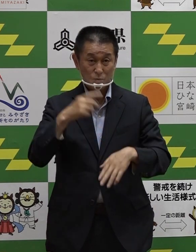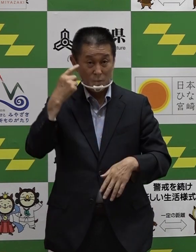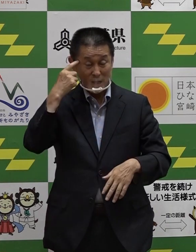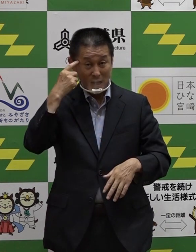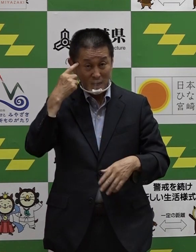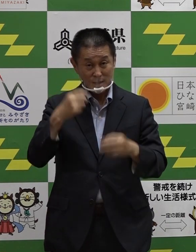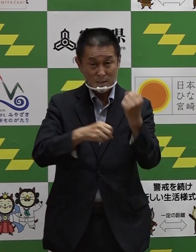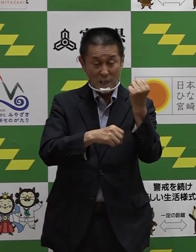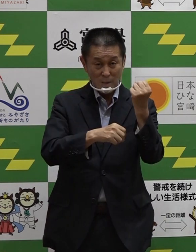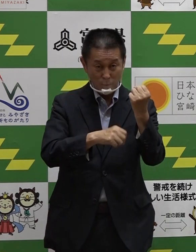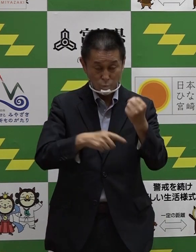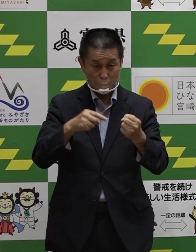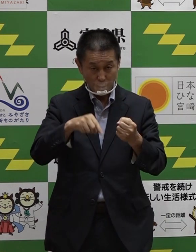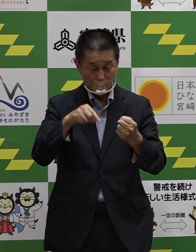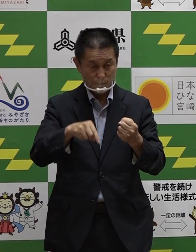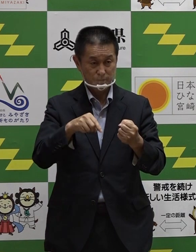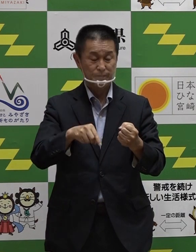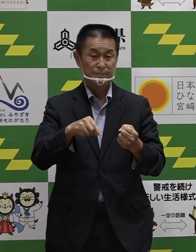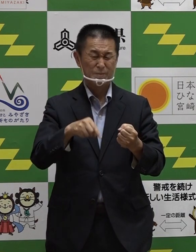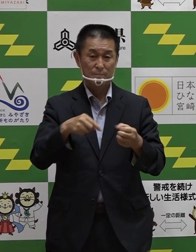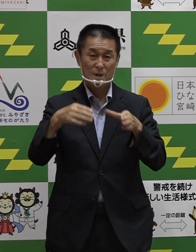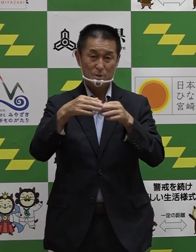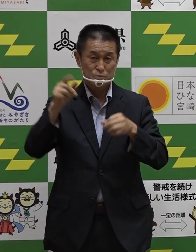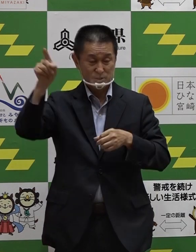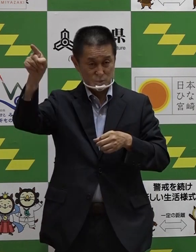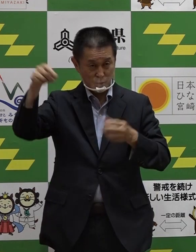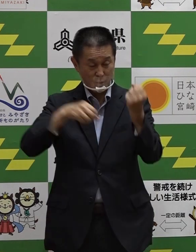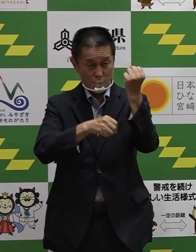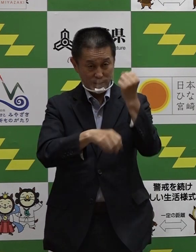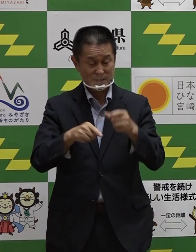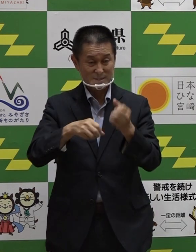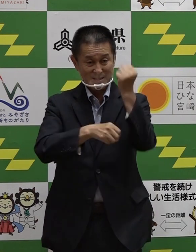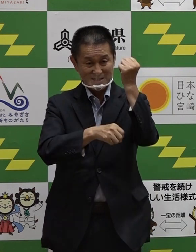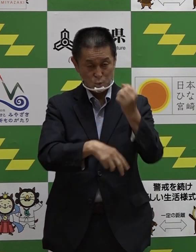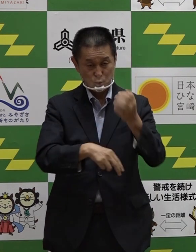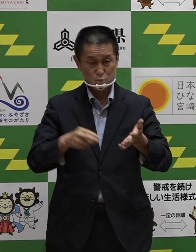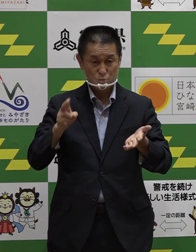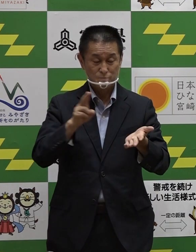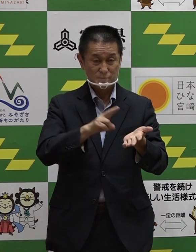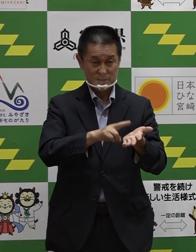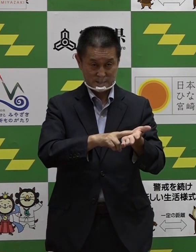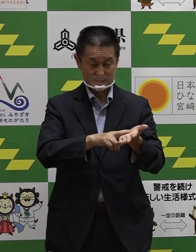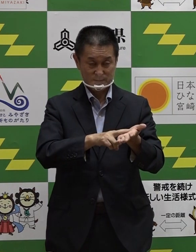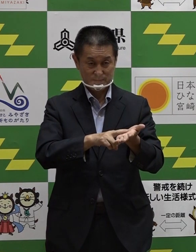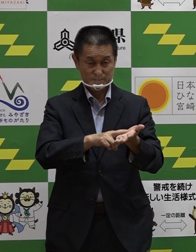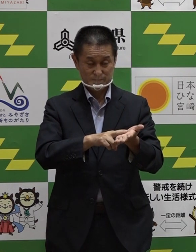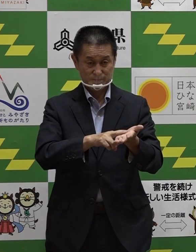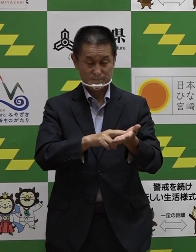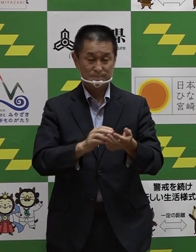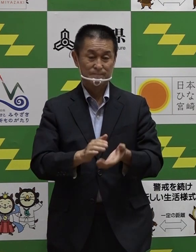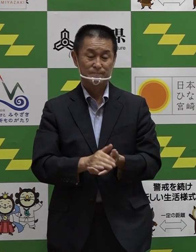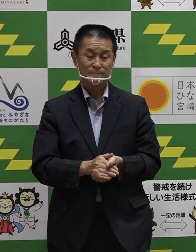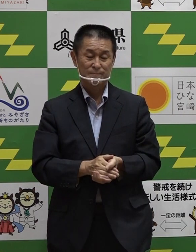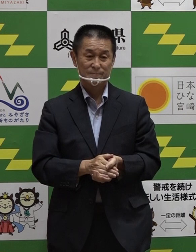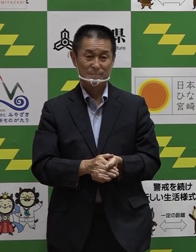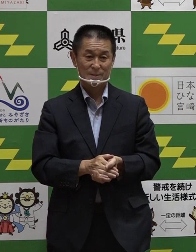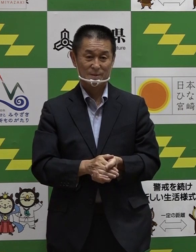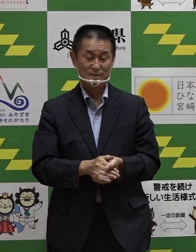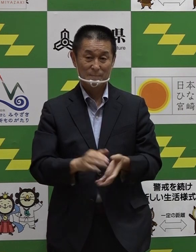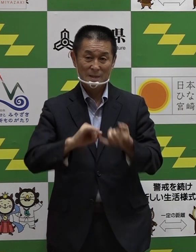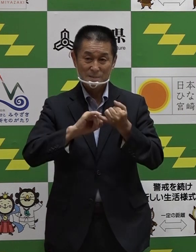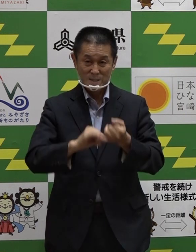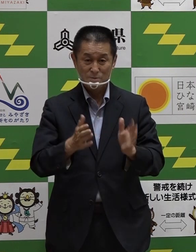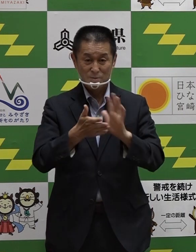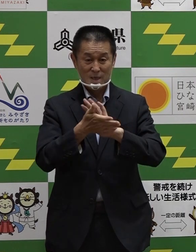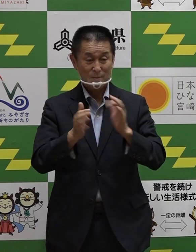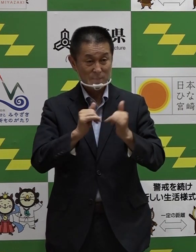方のもとにですね、国と同じ基準を設定をしているということであります。ぜひ県民の